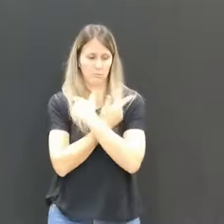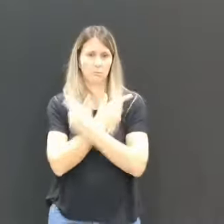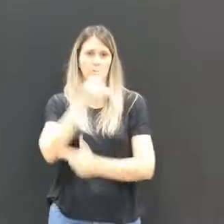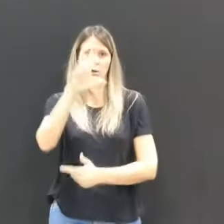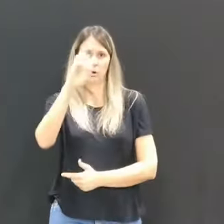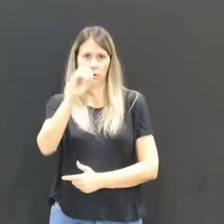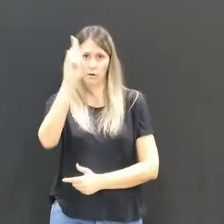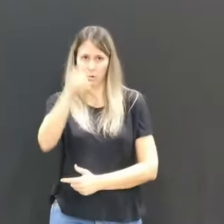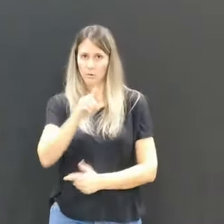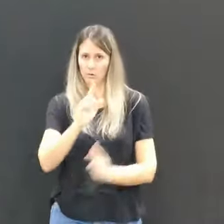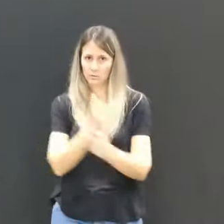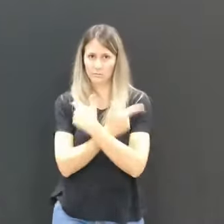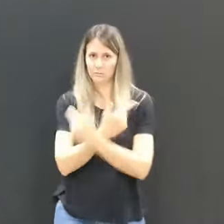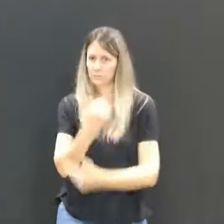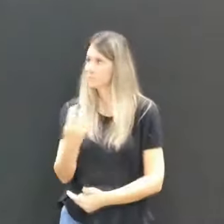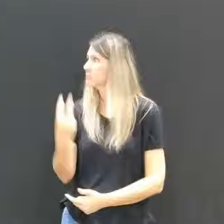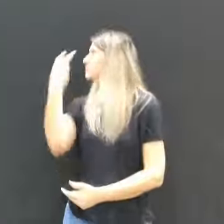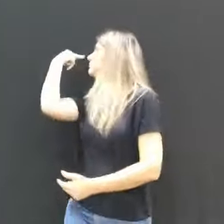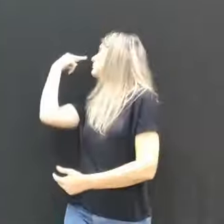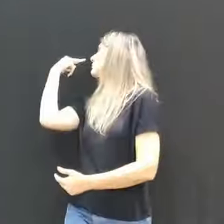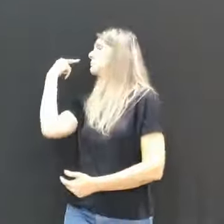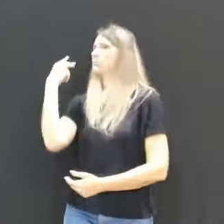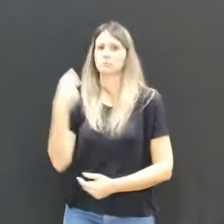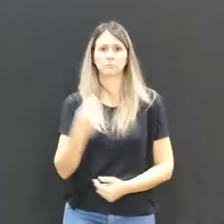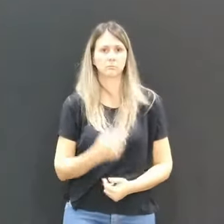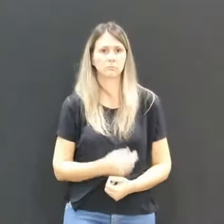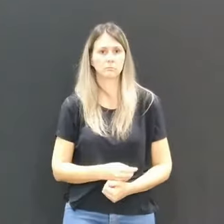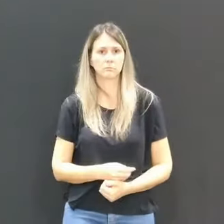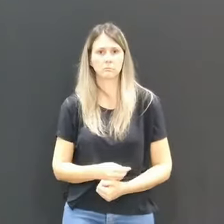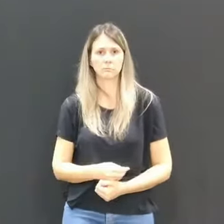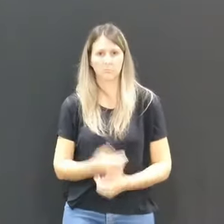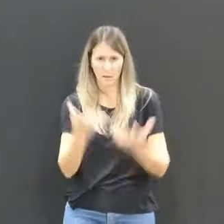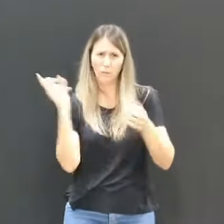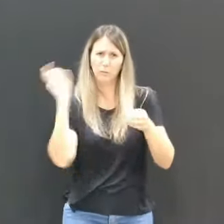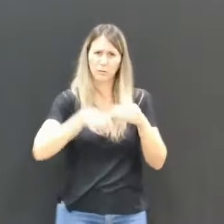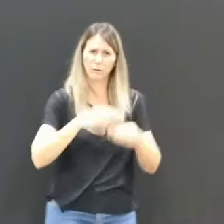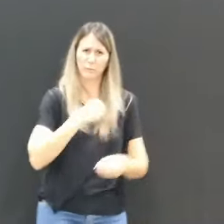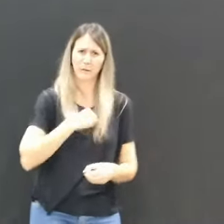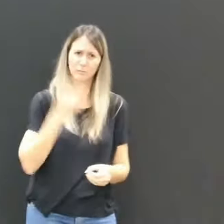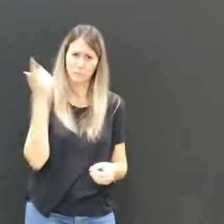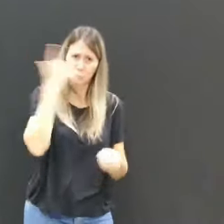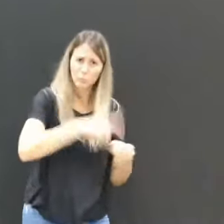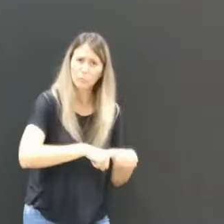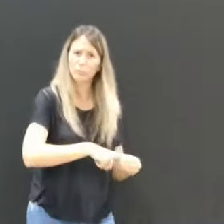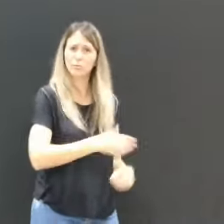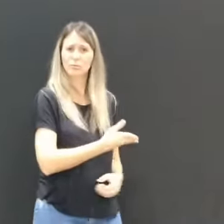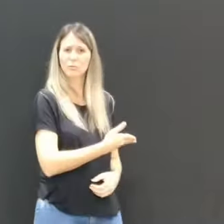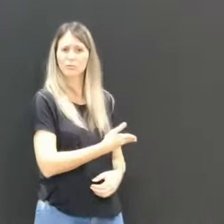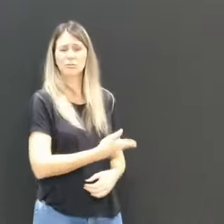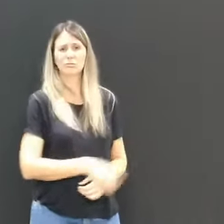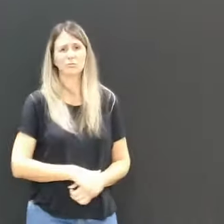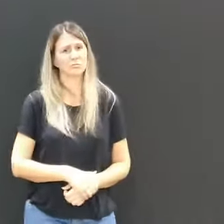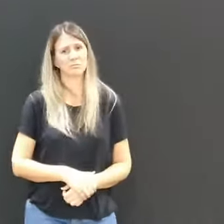Você tem que fazer como Ló. Como a família de Ló. Você não pode voltar para o pecado. Não pode olhar